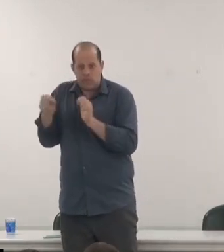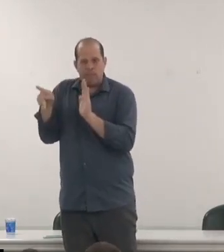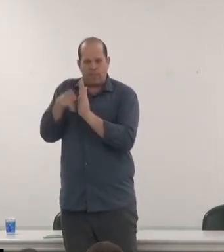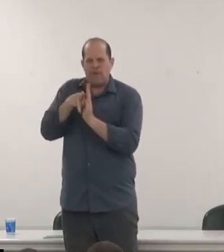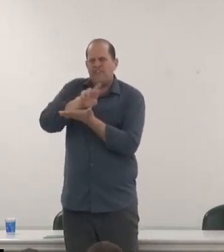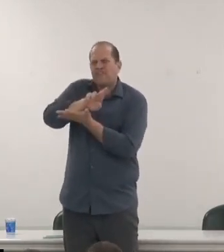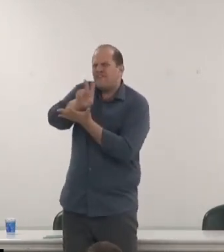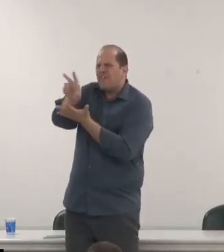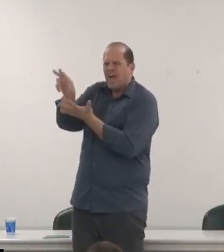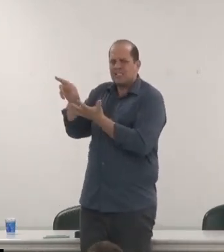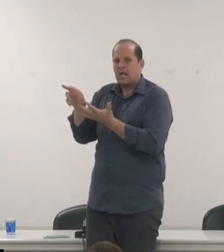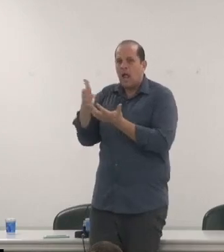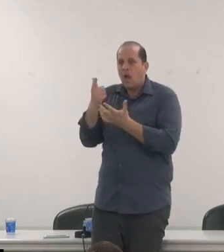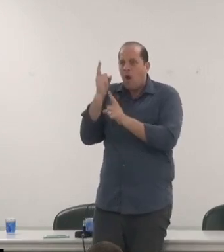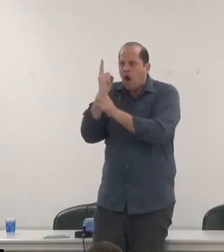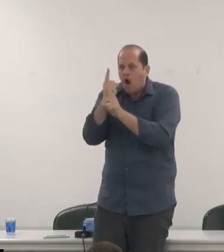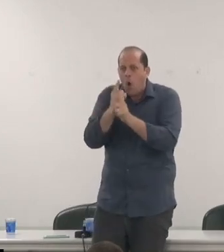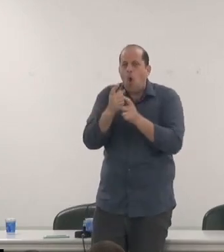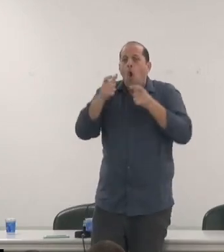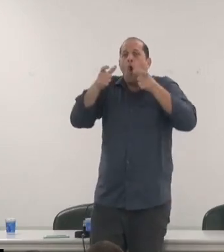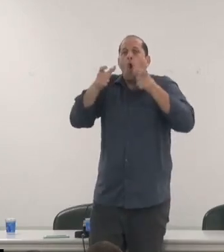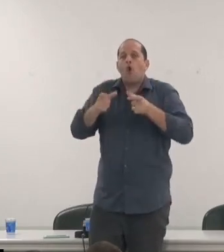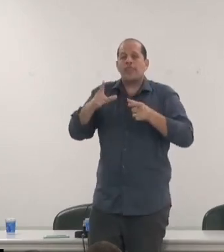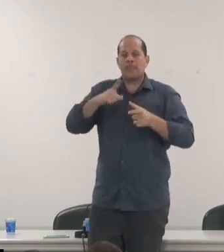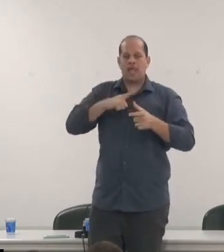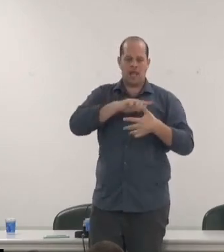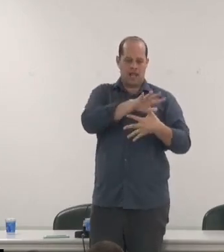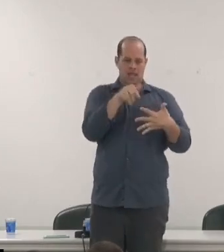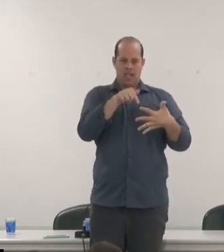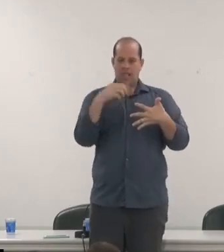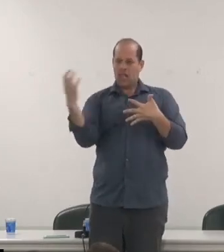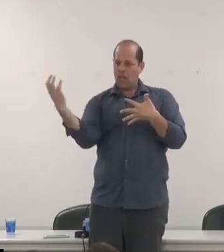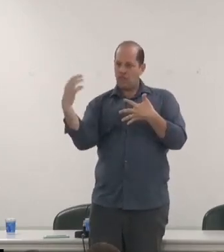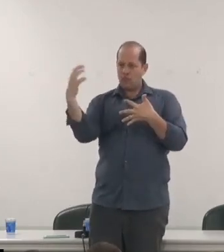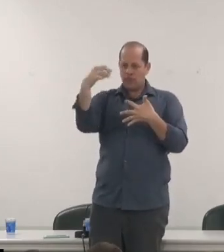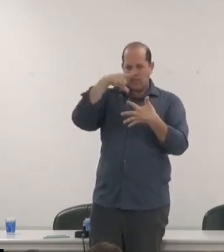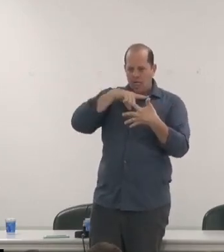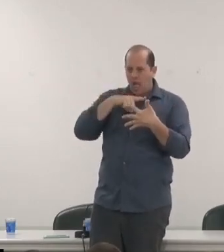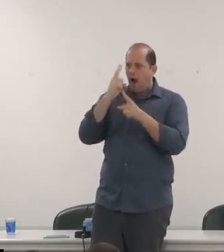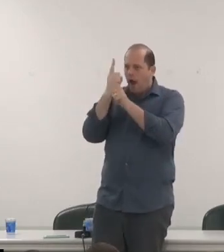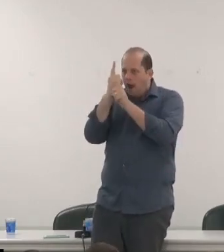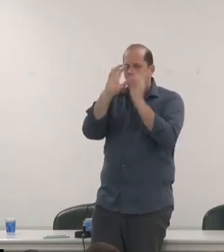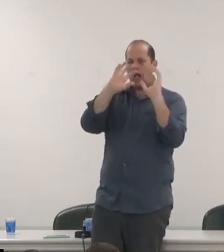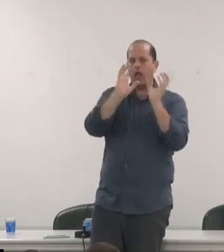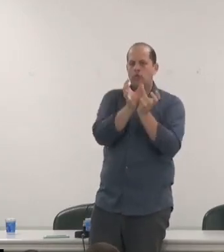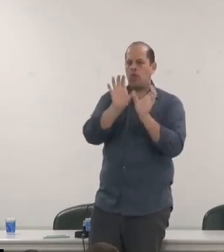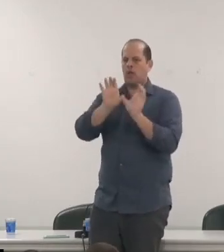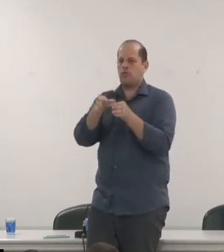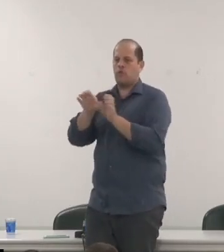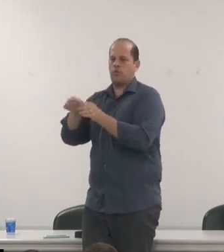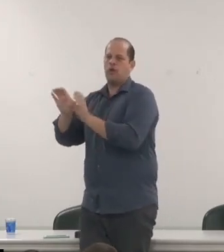o objetivo geral é a organização e a identificação das modalidades linguísticas e como é que elas